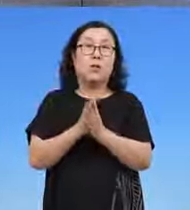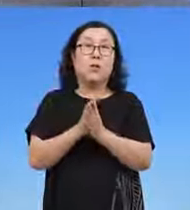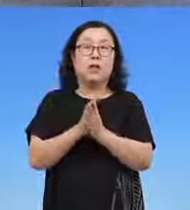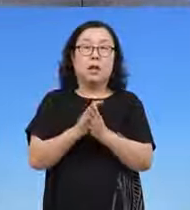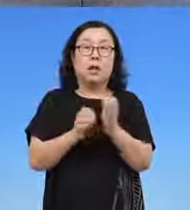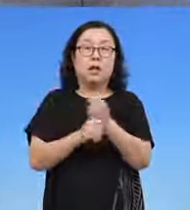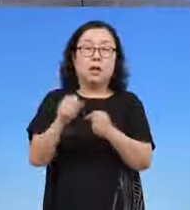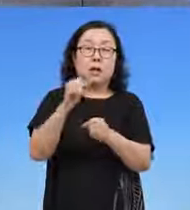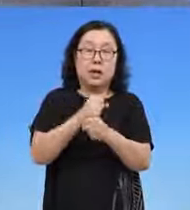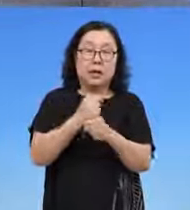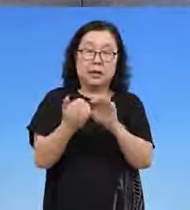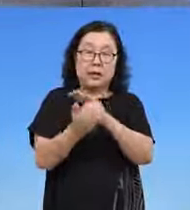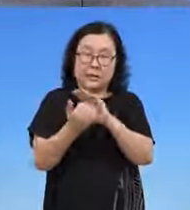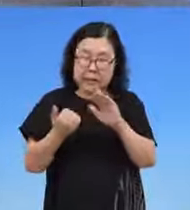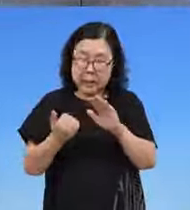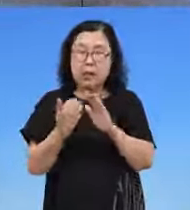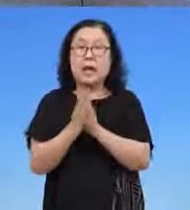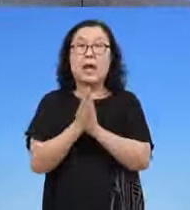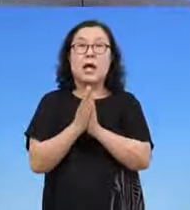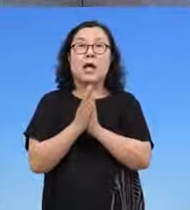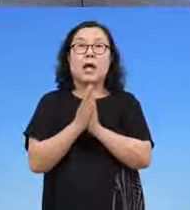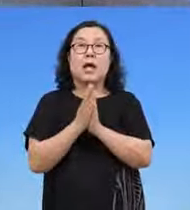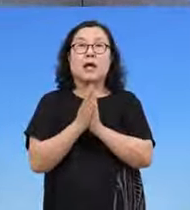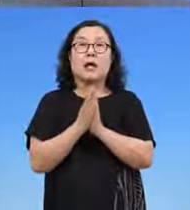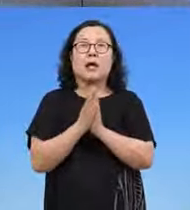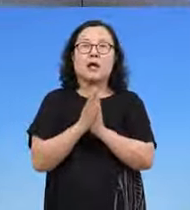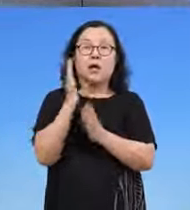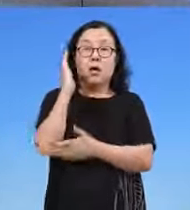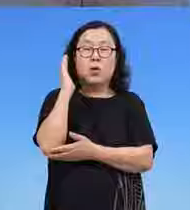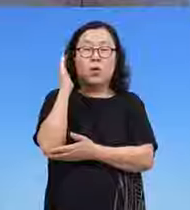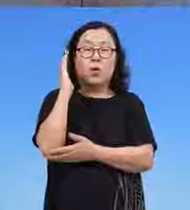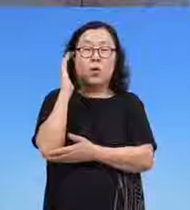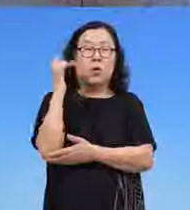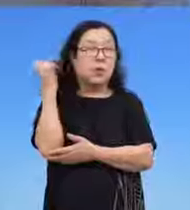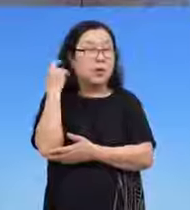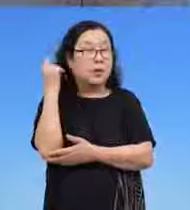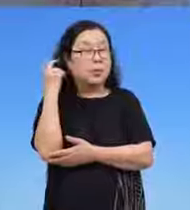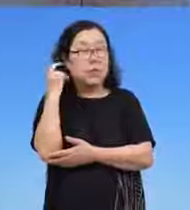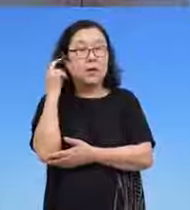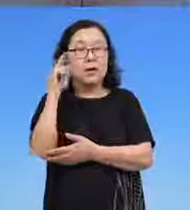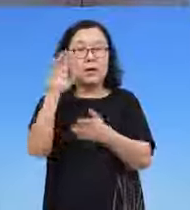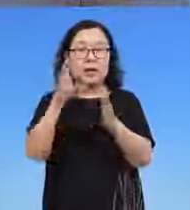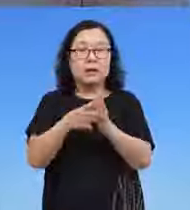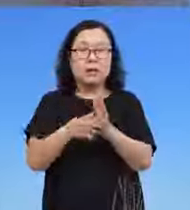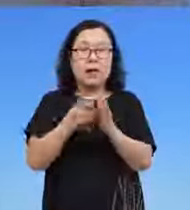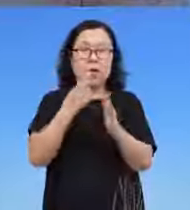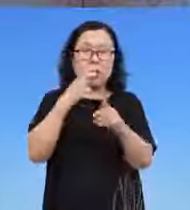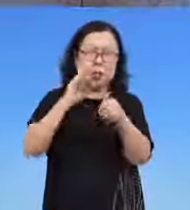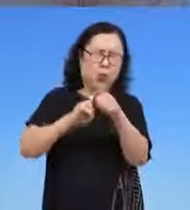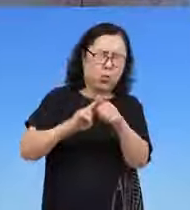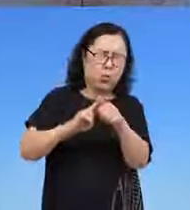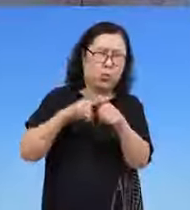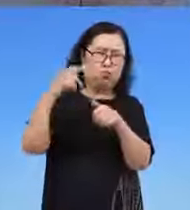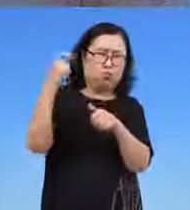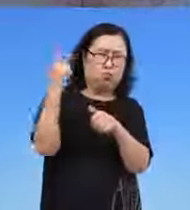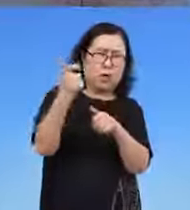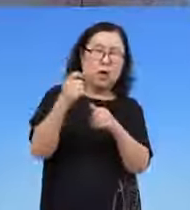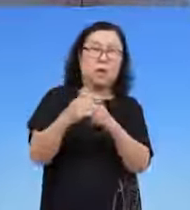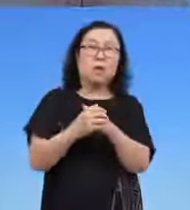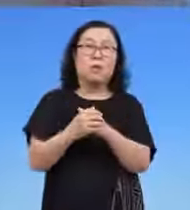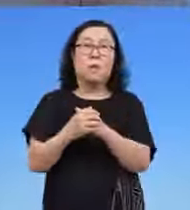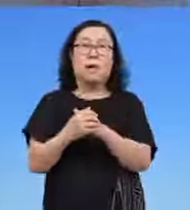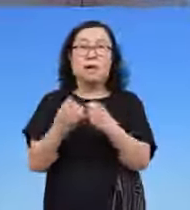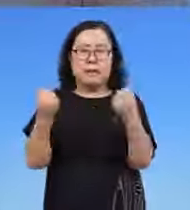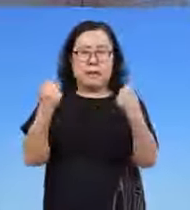개척한 지 얼마 안 됐을 때 설교를 들어보면은 너무나 그때는 열정이 있고 야성이 있고 전투력이 있고 그랬는데,